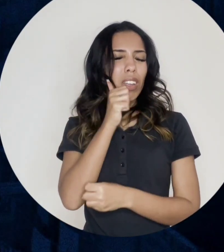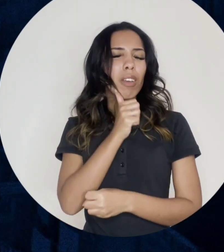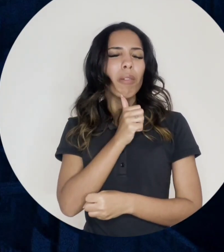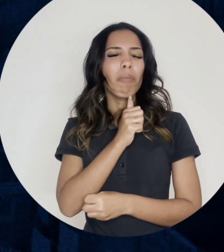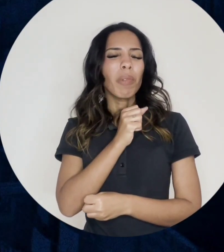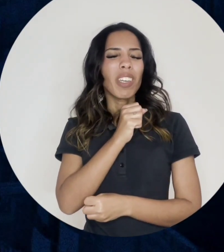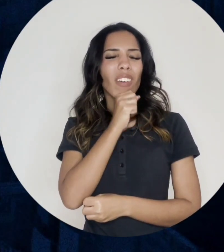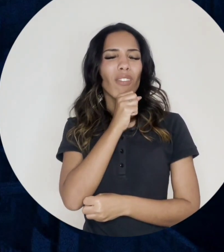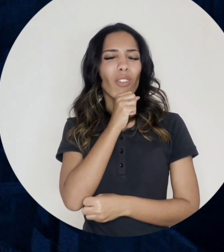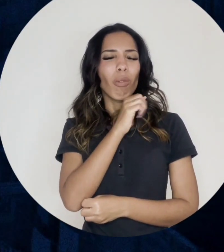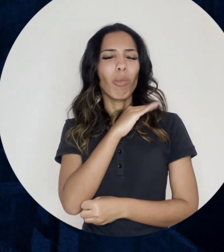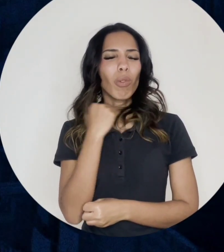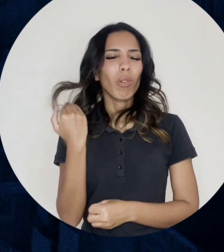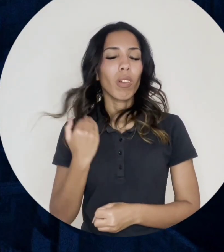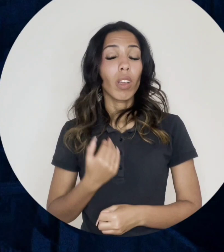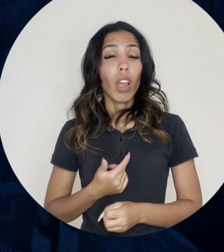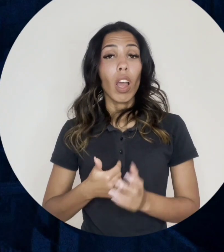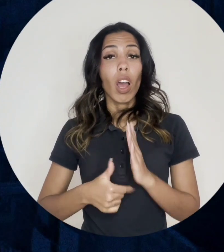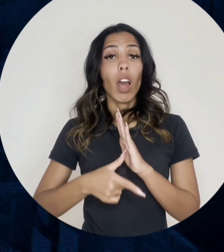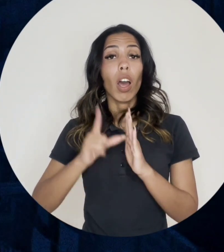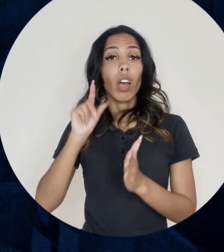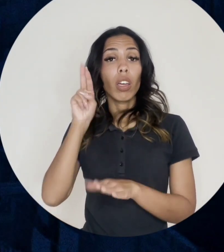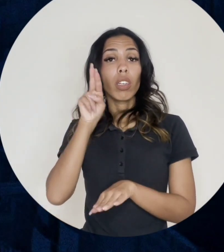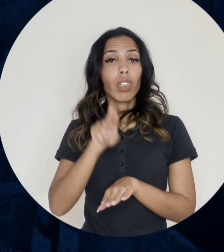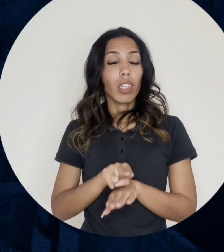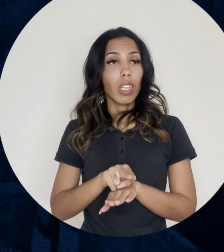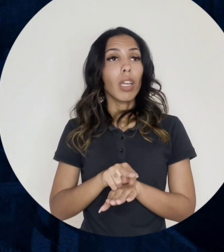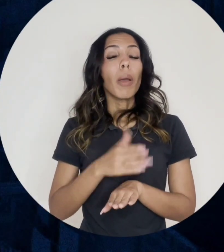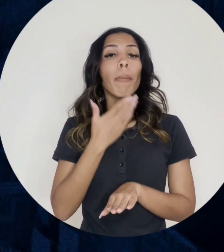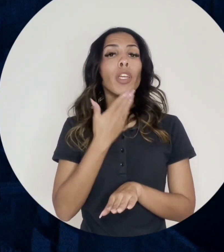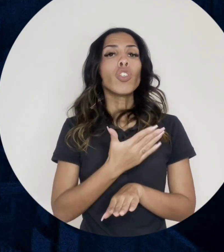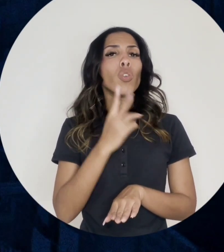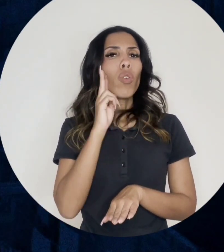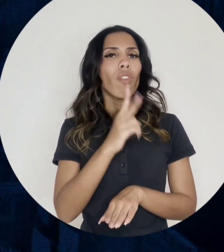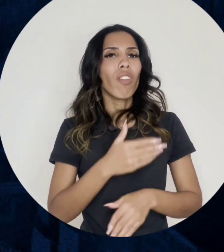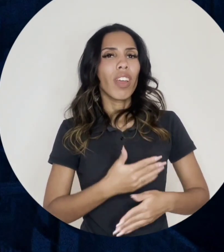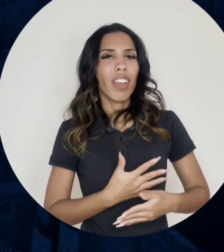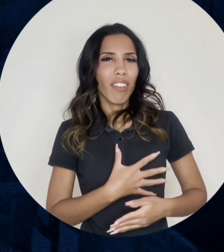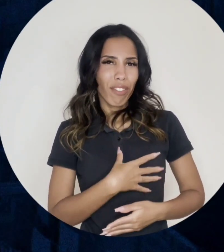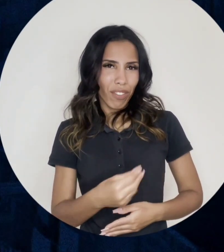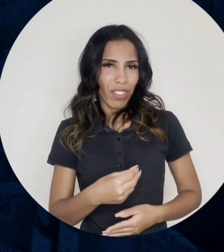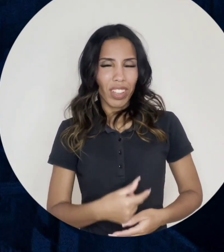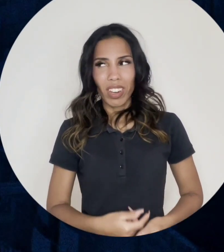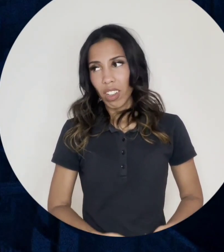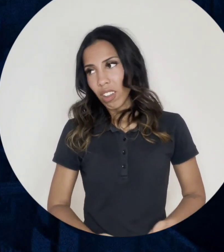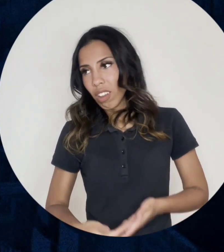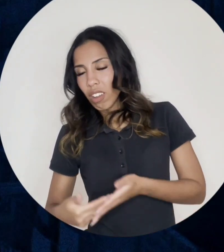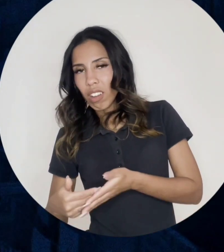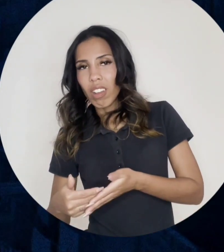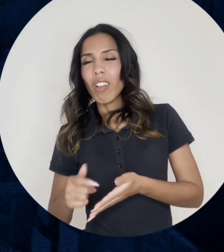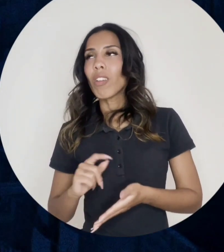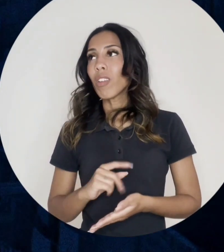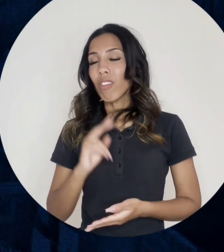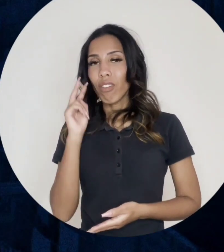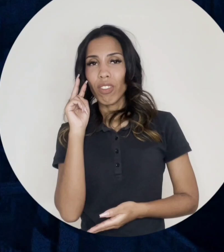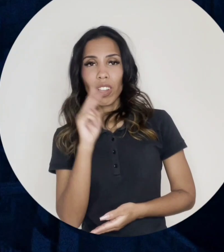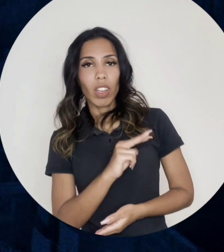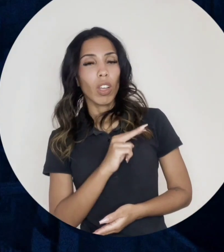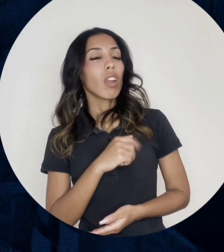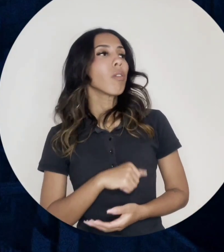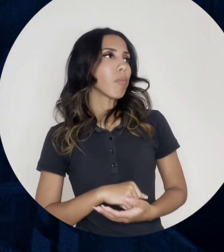em coma, ela pediu que visse a minha filha. Eu levei, ela sorriu, passou a mão e falou a última